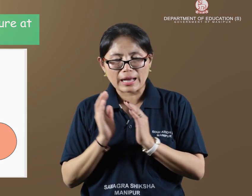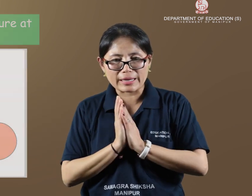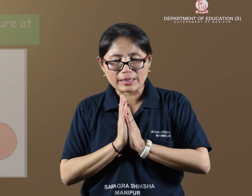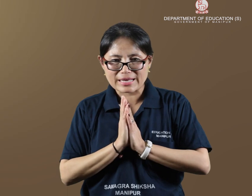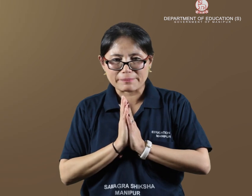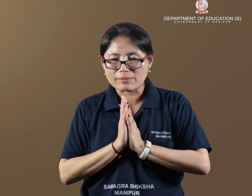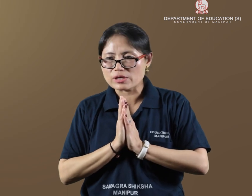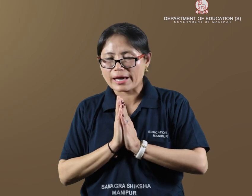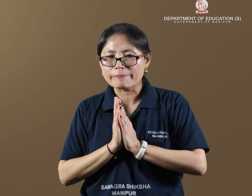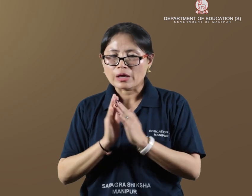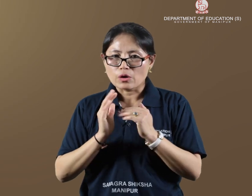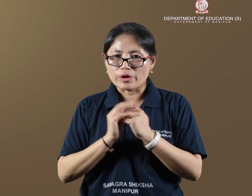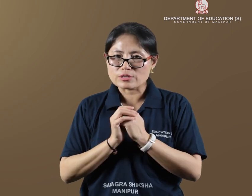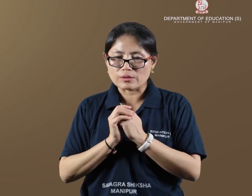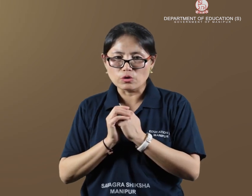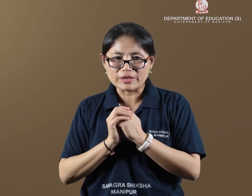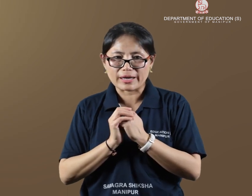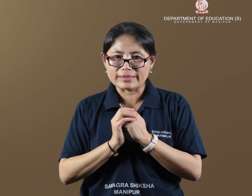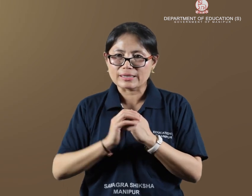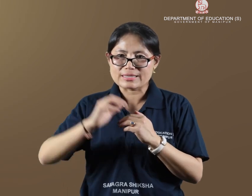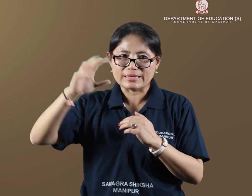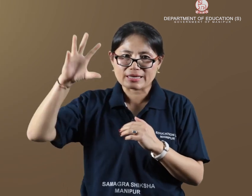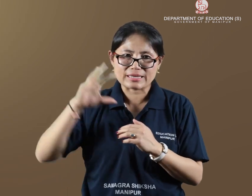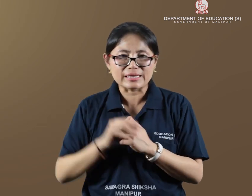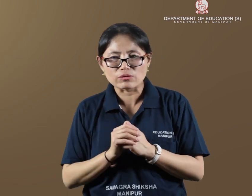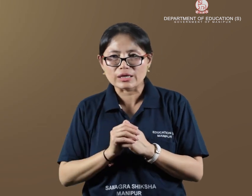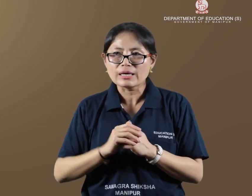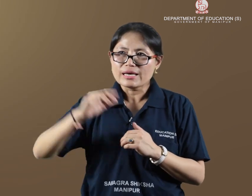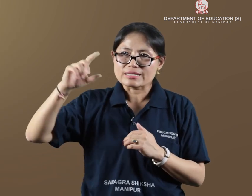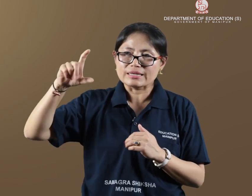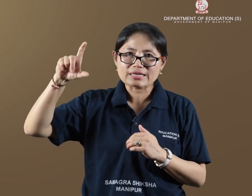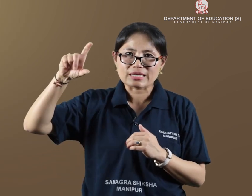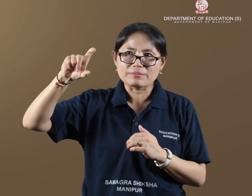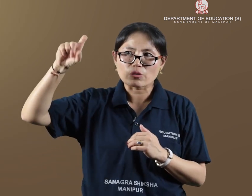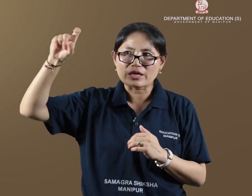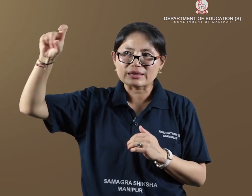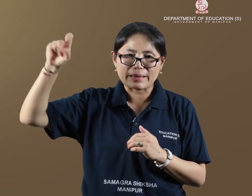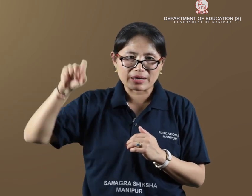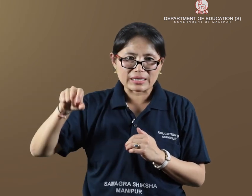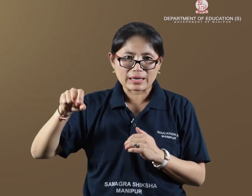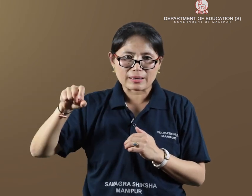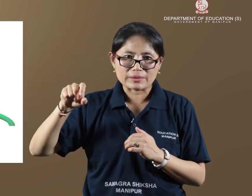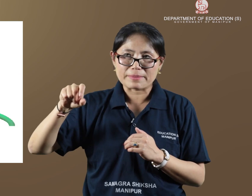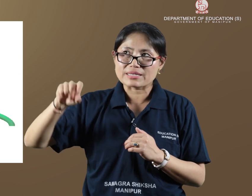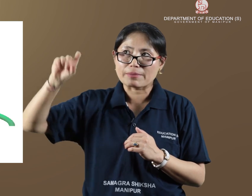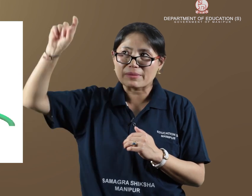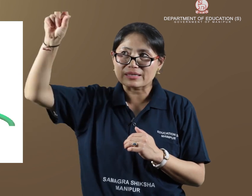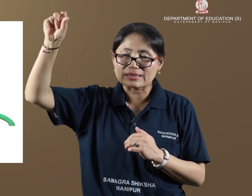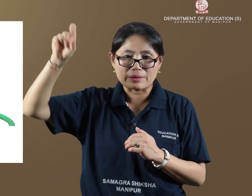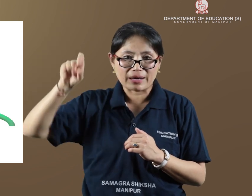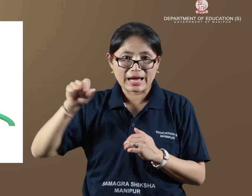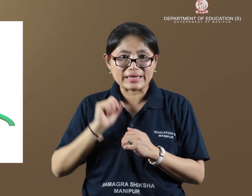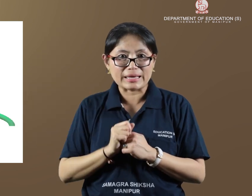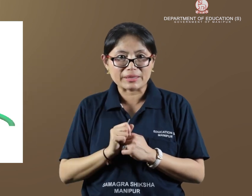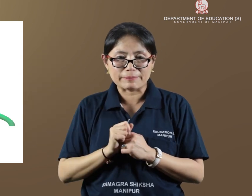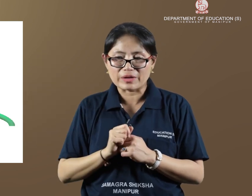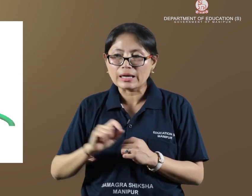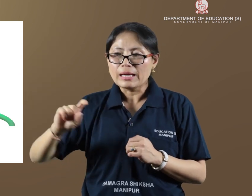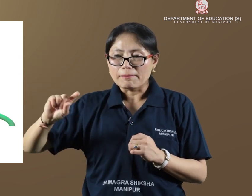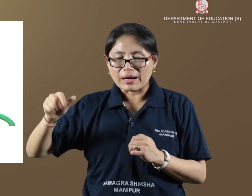line example su yai koi yum da kai da syntax khili duni syntax kinda da koina tape ani tape se amna mathak tamna makha da yeng matamda makha